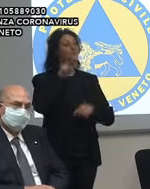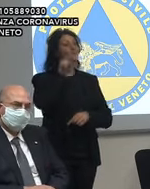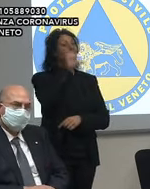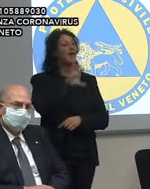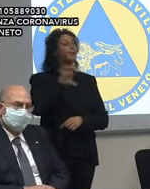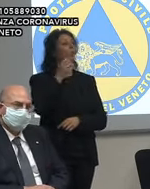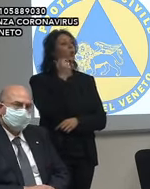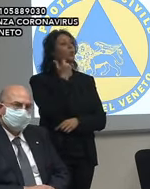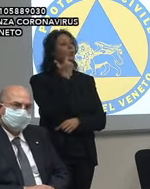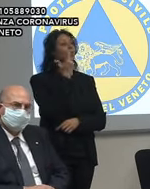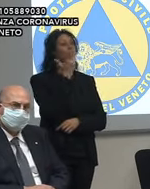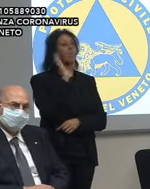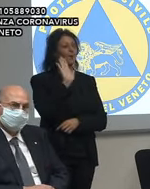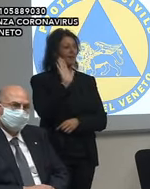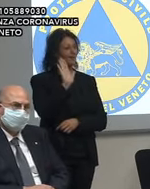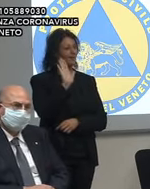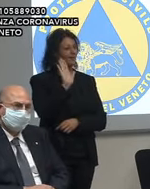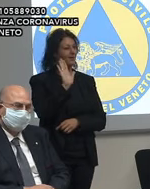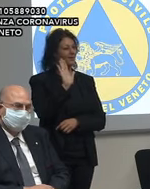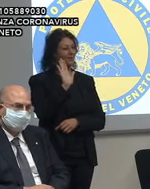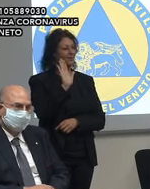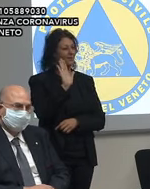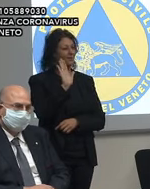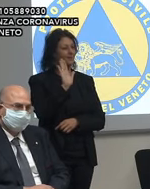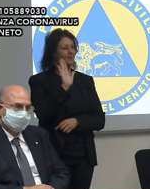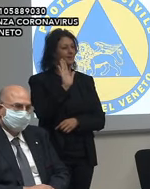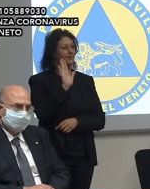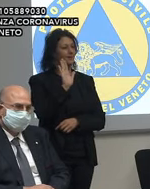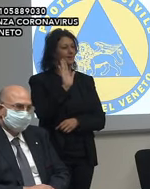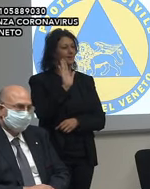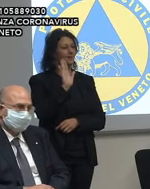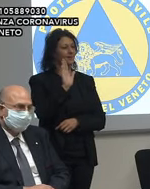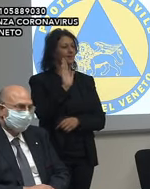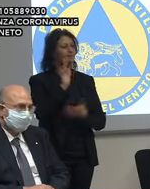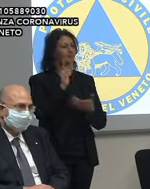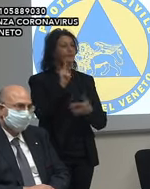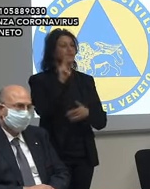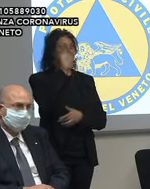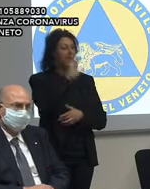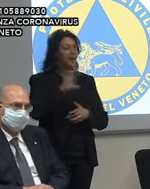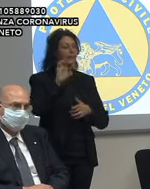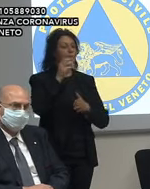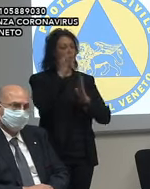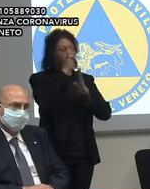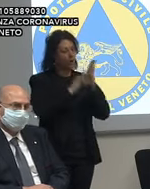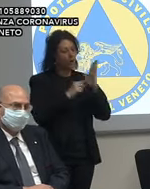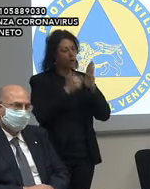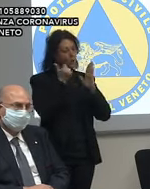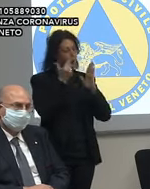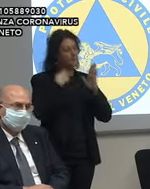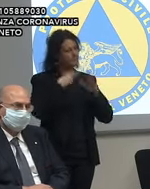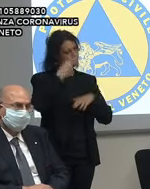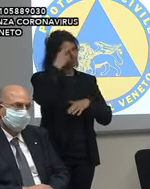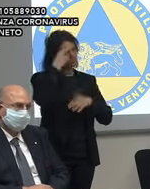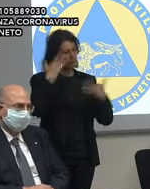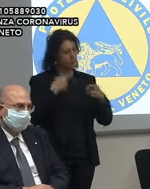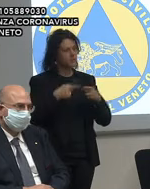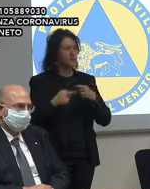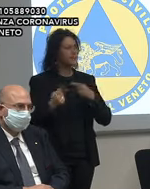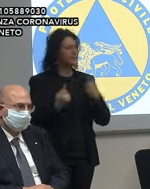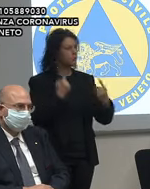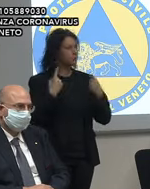sono numeri comunque numeri che ci ricordano la gravità di questa infezione, che ci